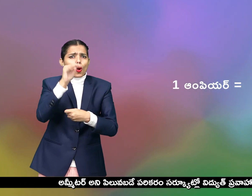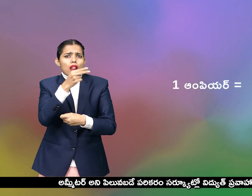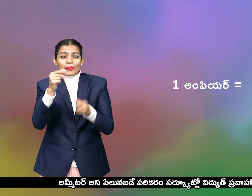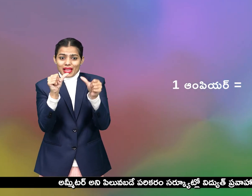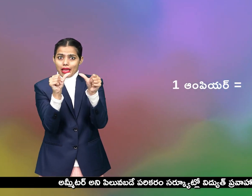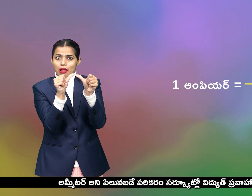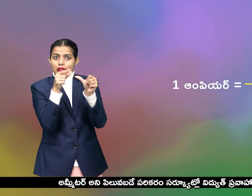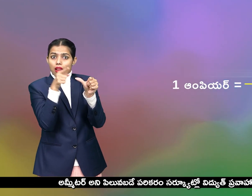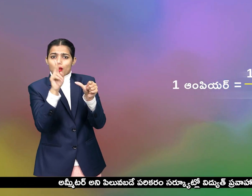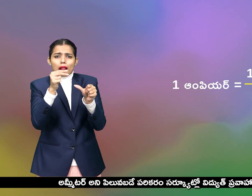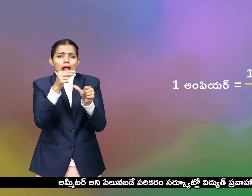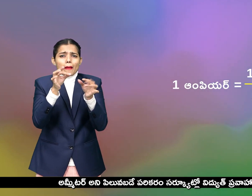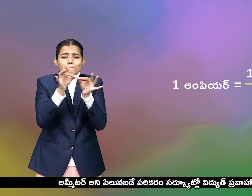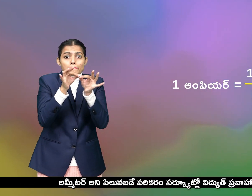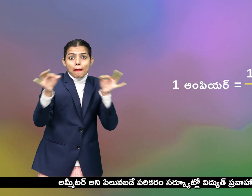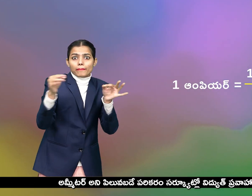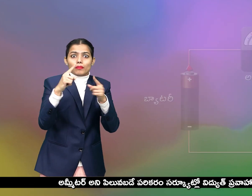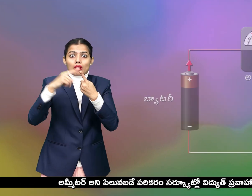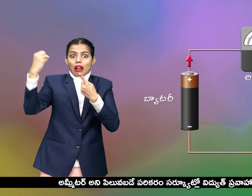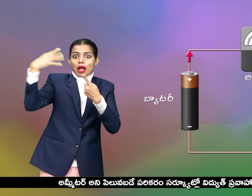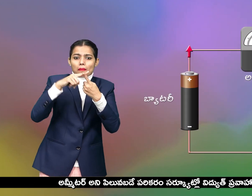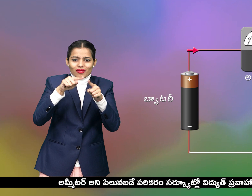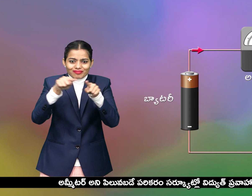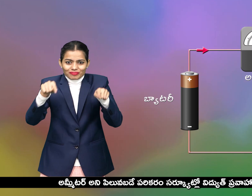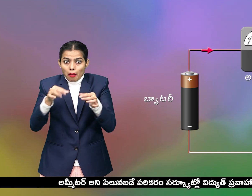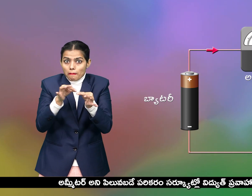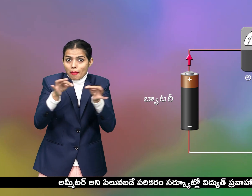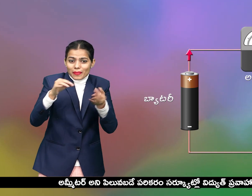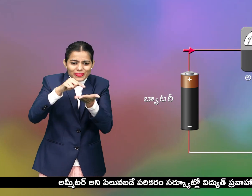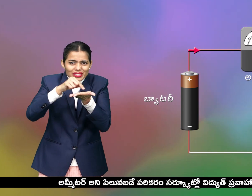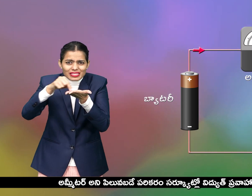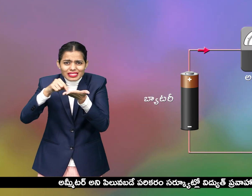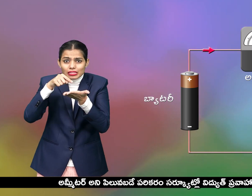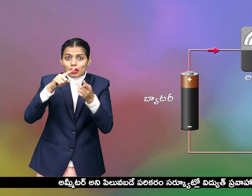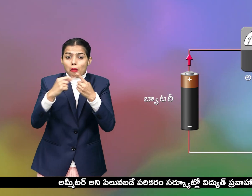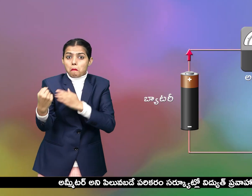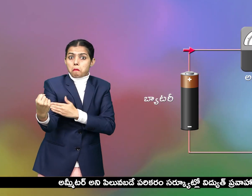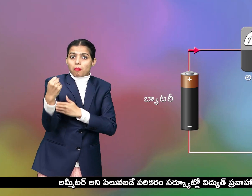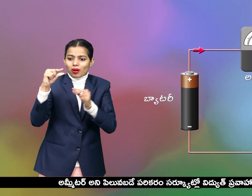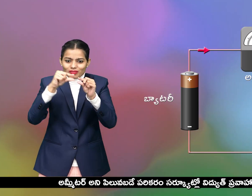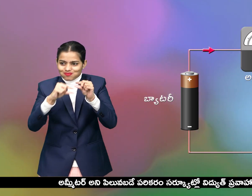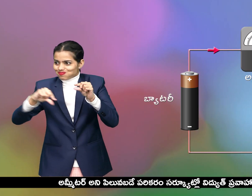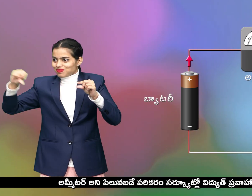అమ్మీటర్ అని పిలువబడే పరికరం సర్క్యూట్లో విద్యుత్ ప్రవాహాన్ని కొలుస్తుంది.